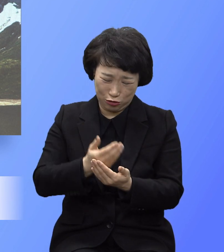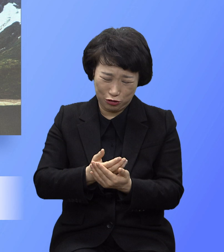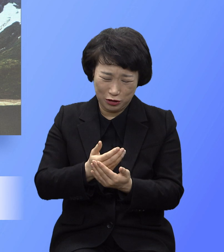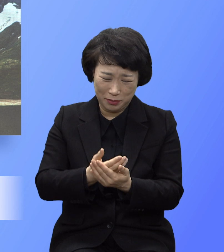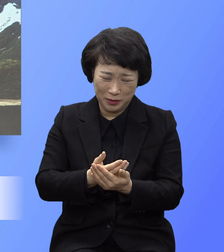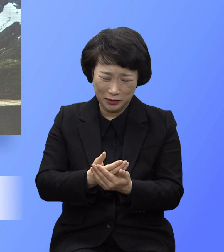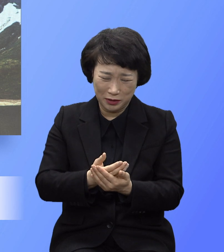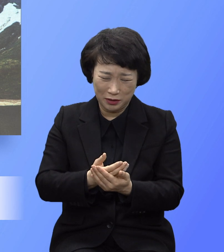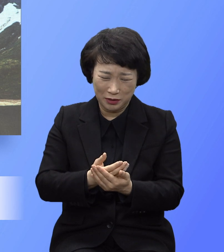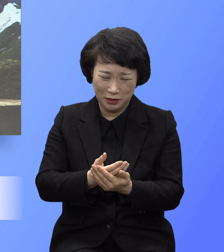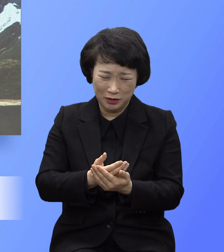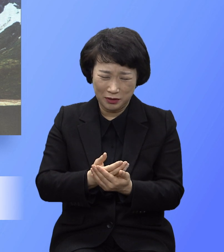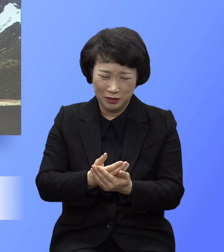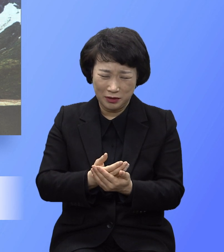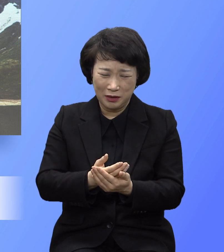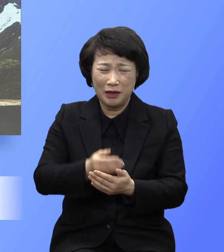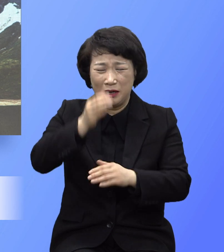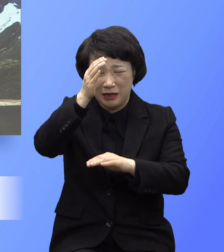받으시옵소서.